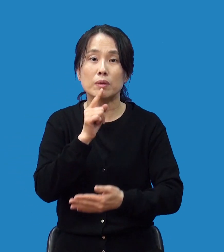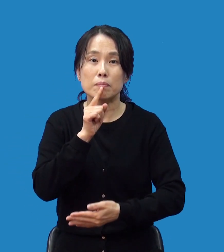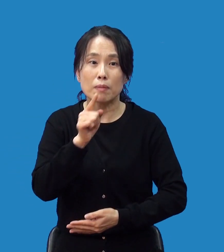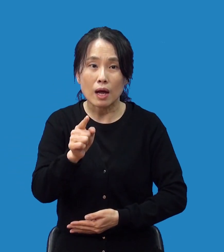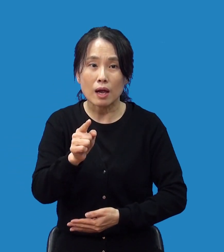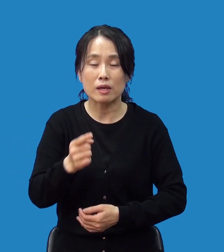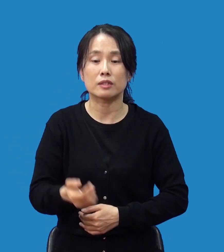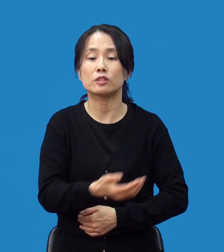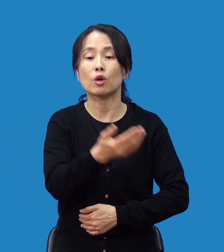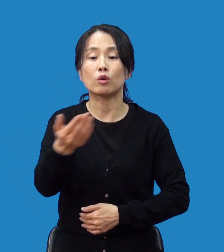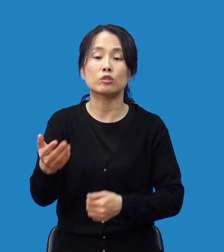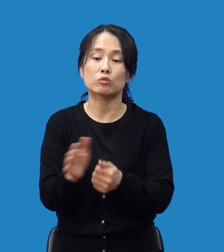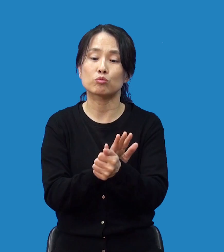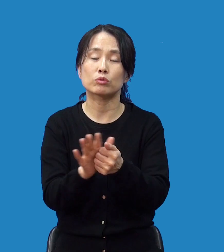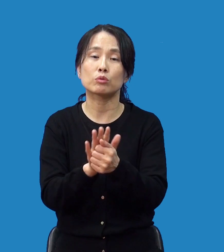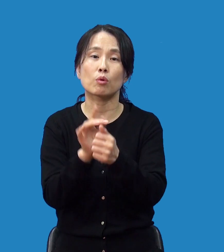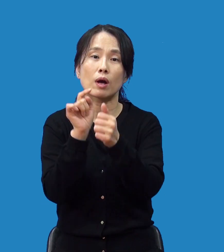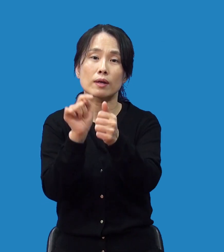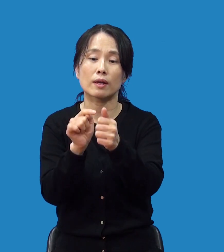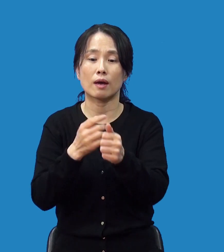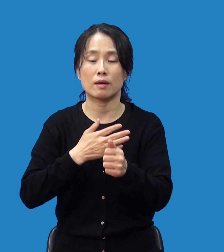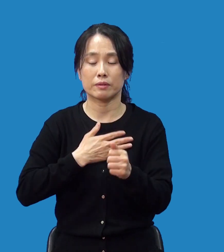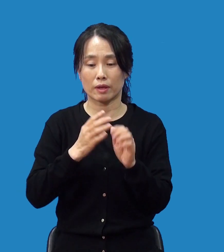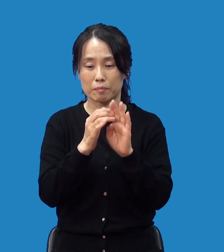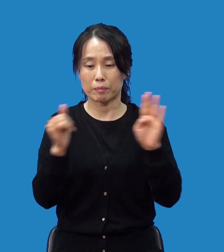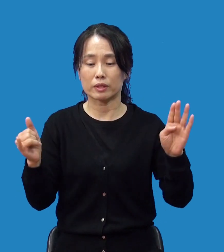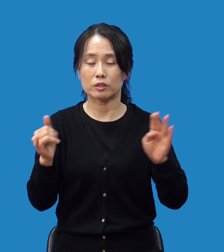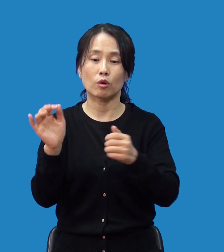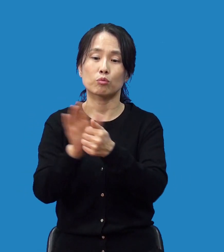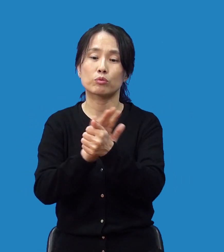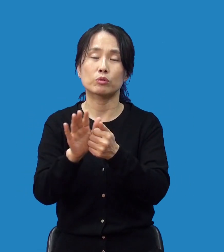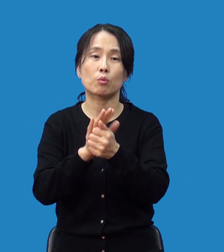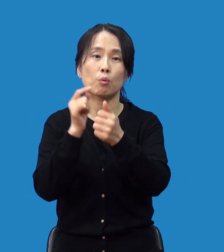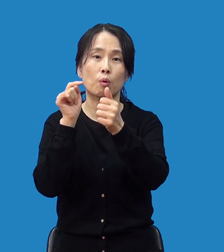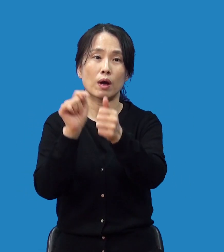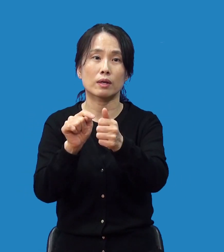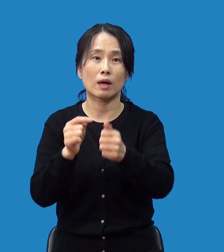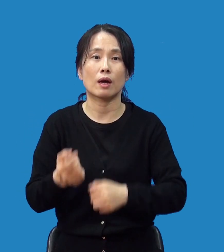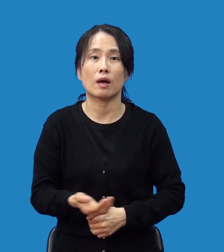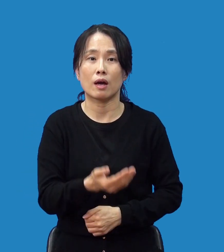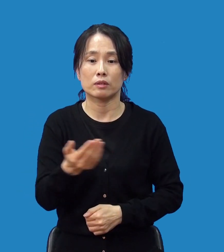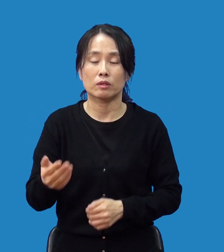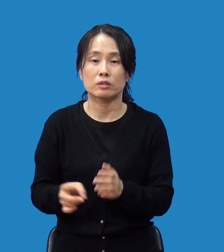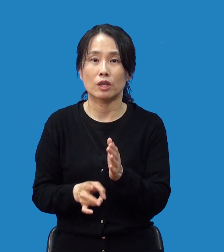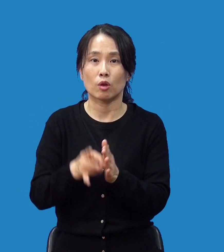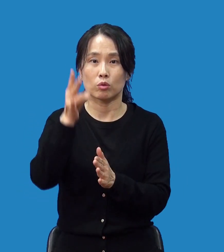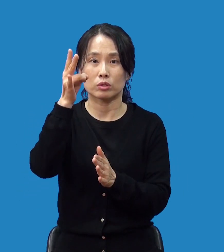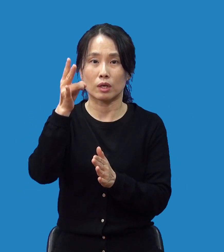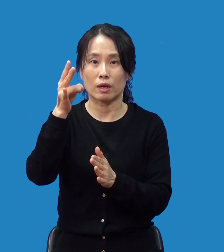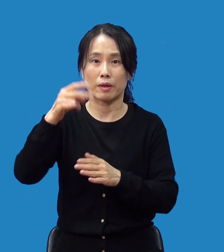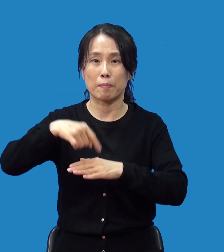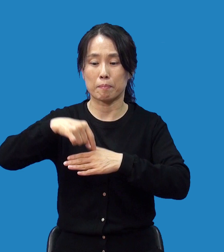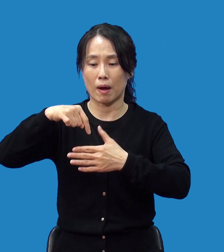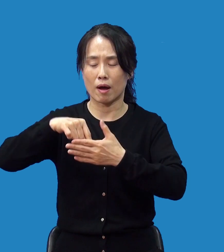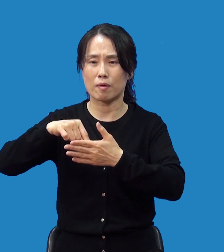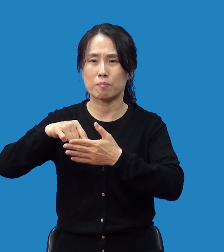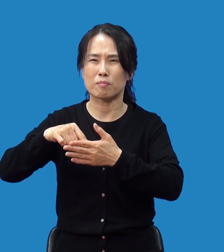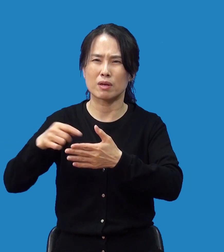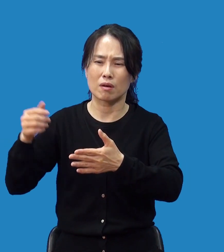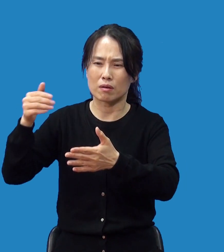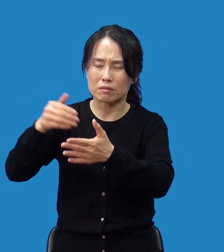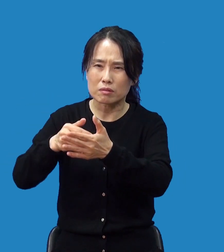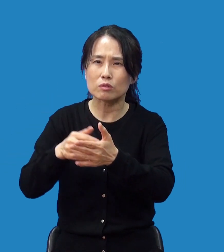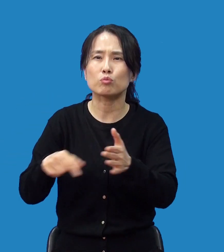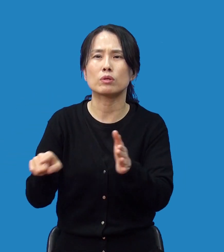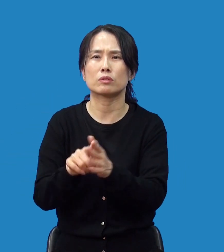이르시되 너희는 위로하라. 내 백성을 위로하라. 너희는 예루살렘의 마음 심장에 닿도록